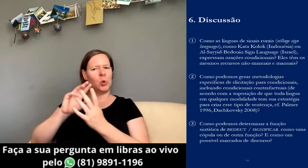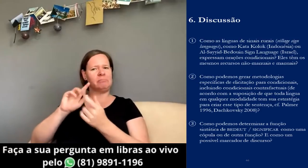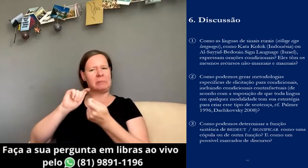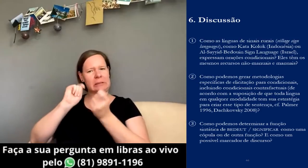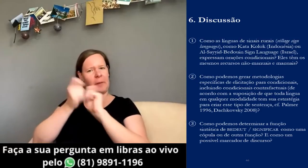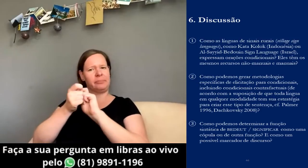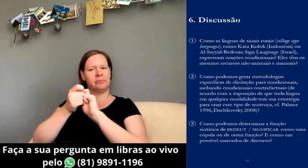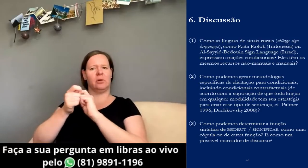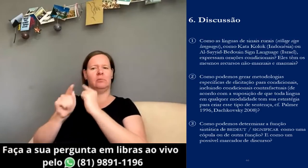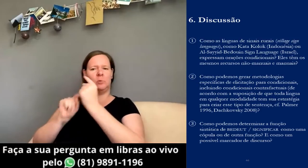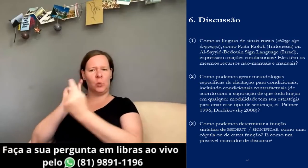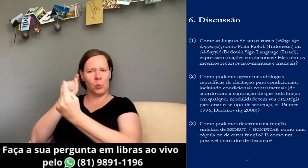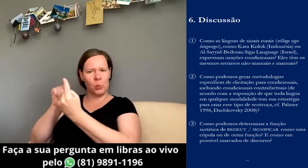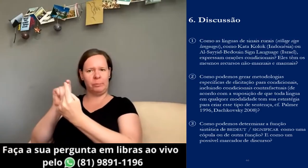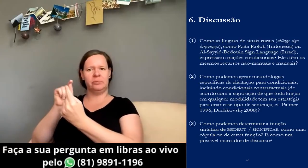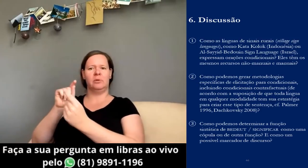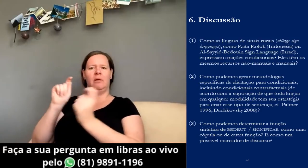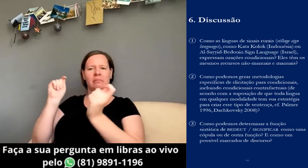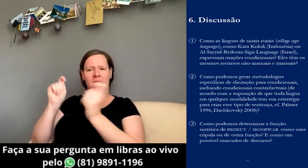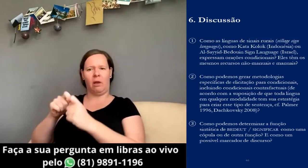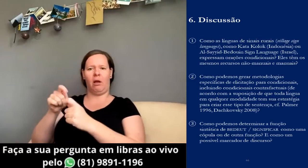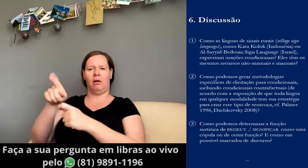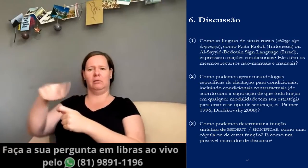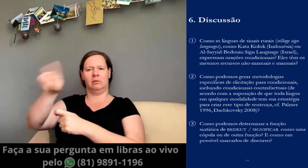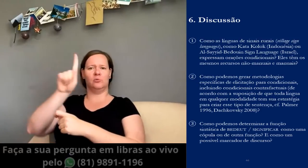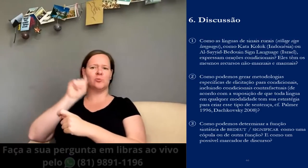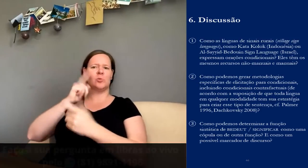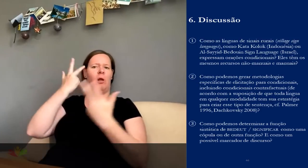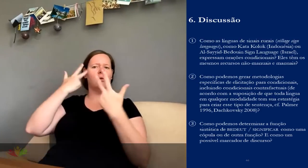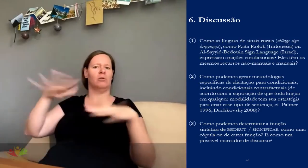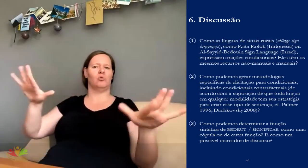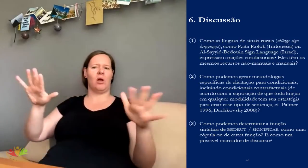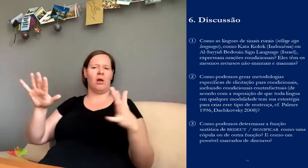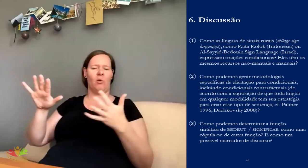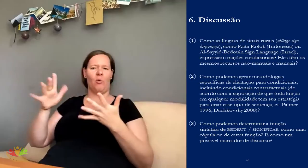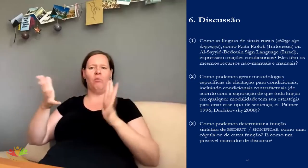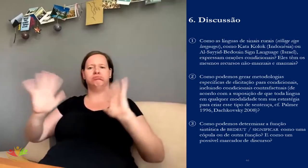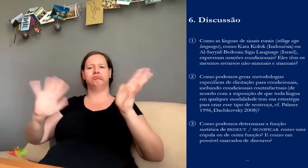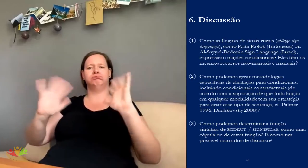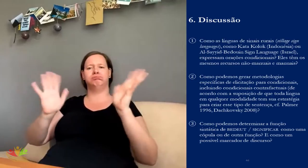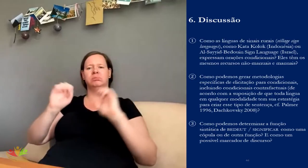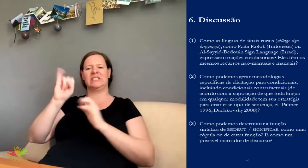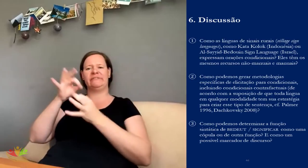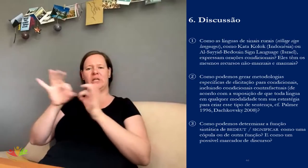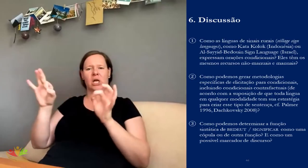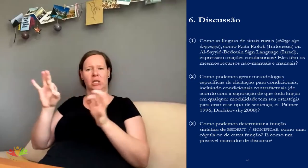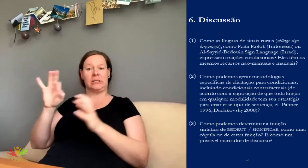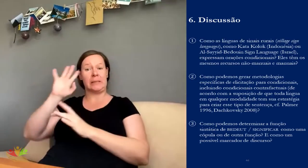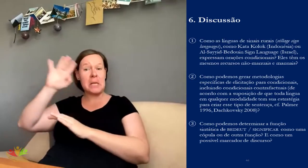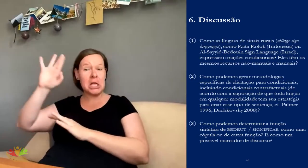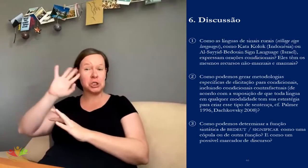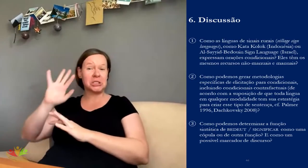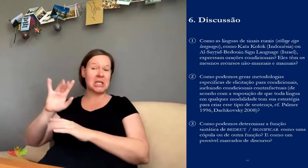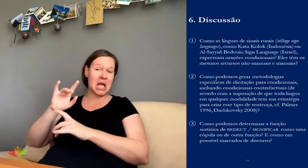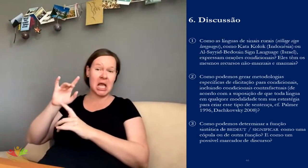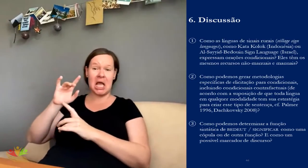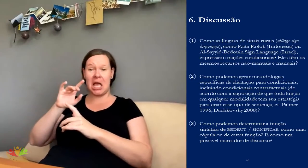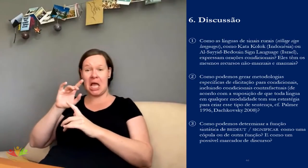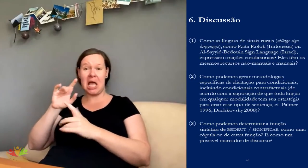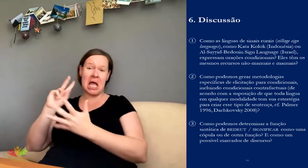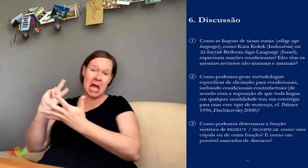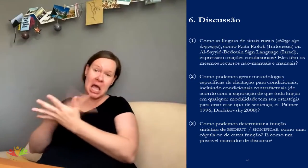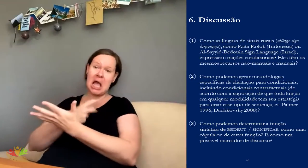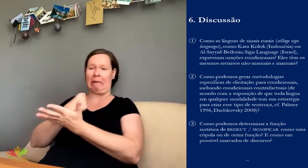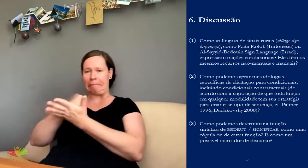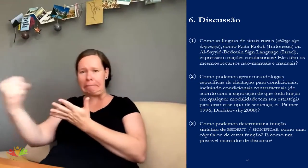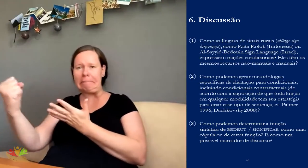A gente pode também pensar novas estratégias metodológicas de elicitação para que a gente possa chegar mais